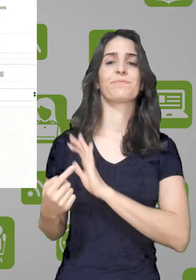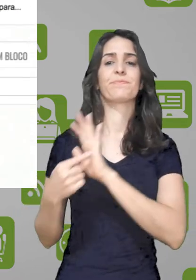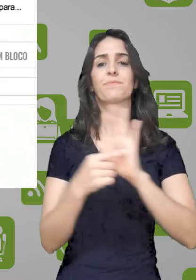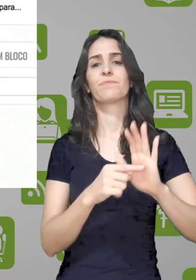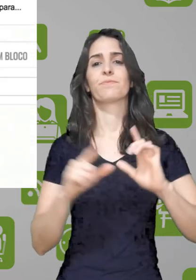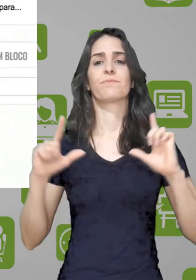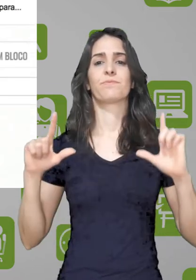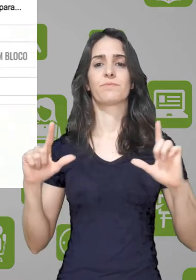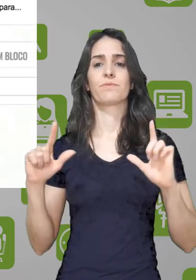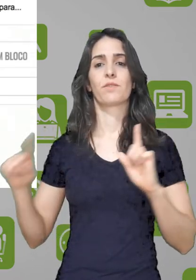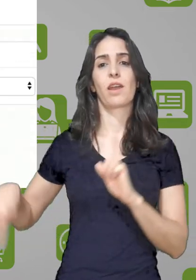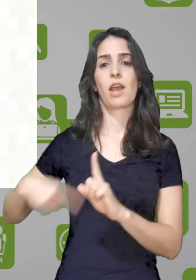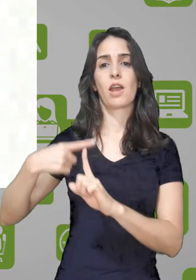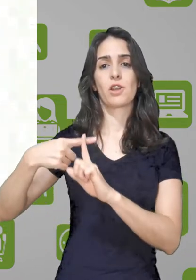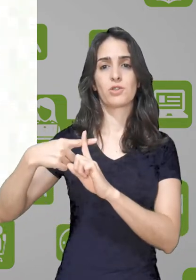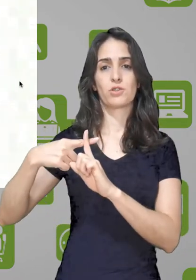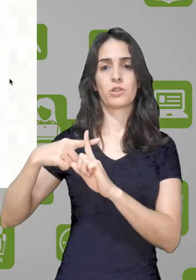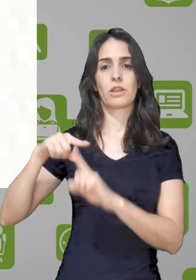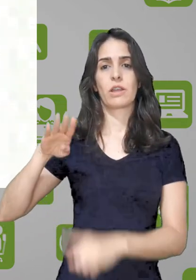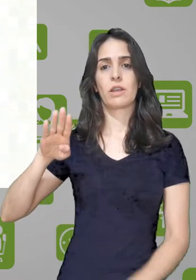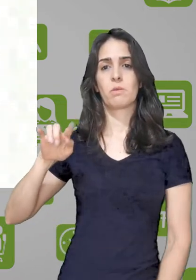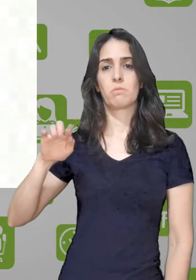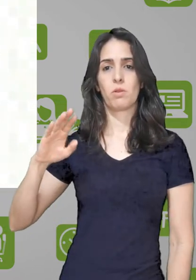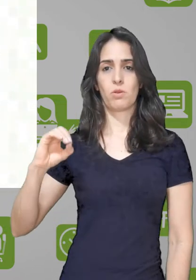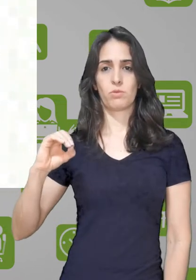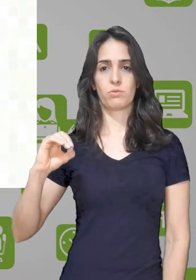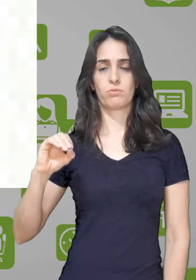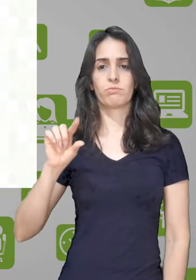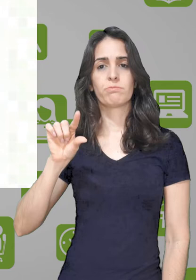eu vou adicionar um bloco.